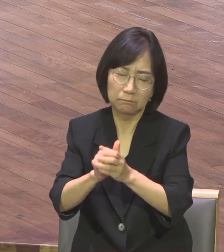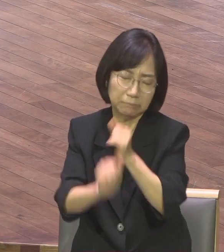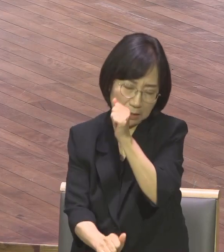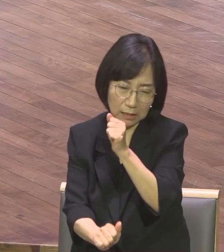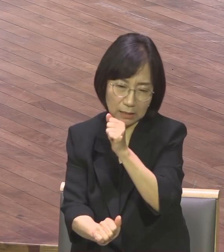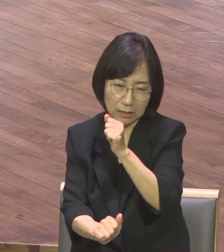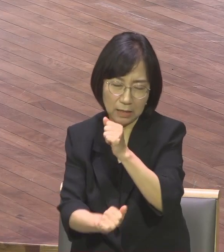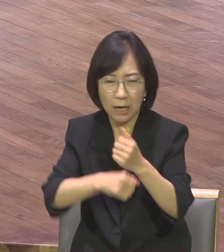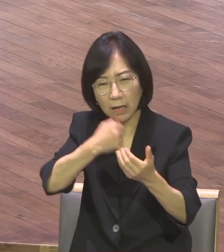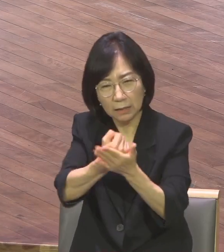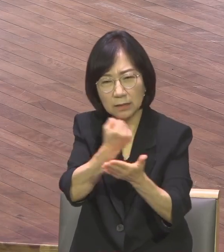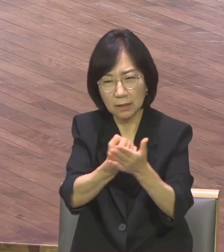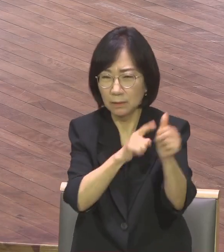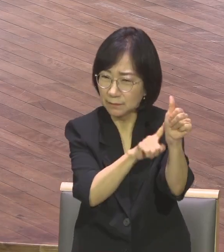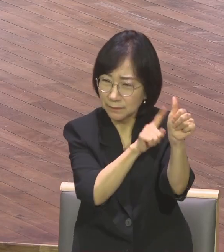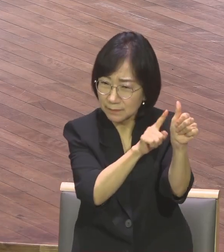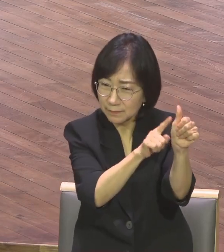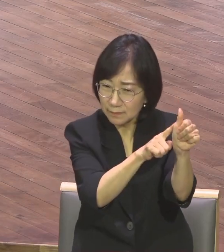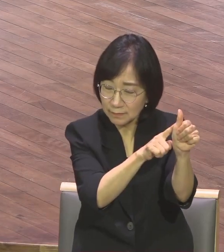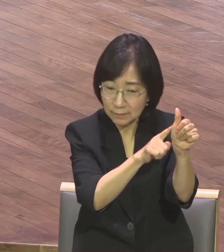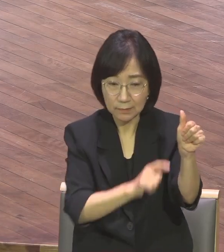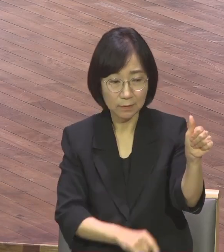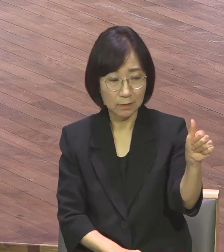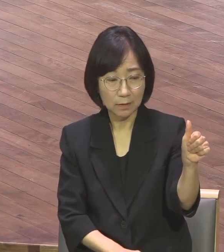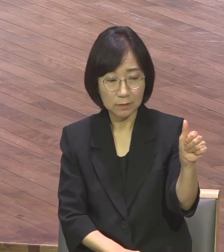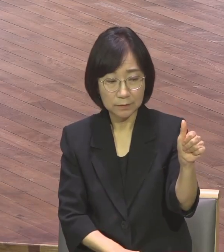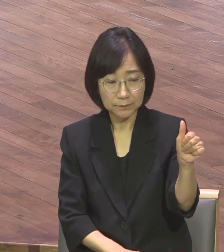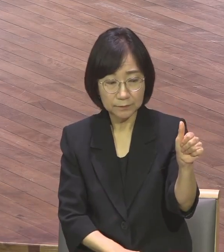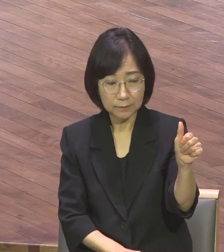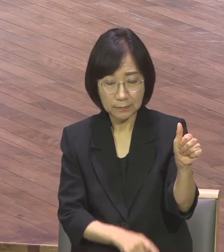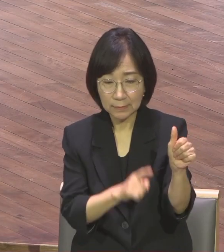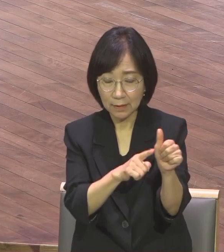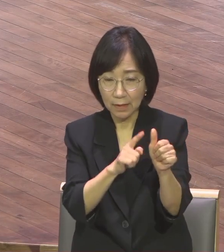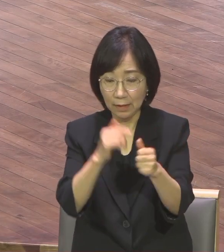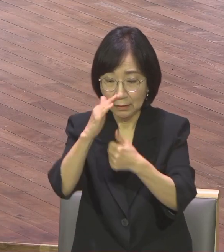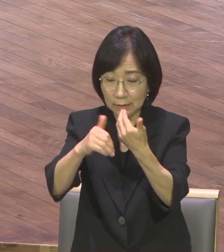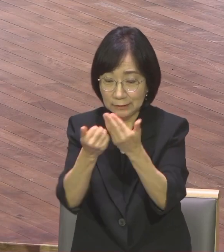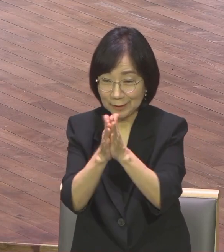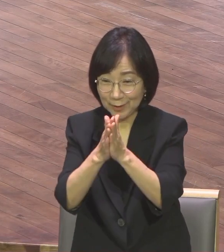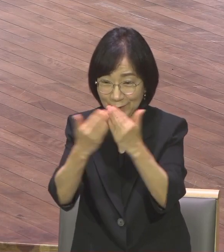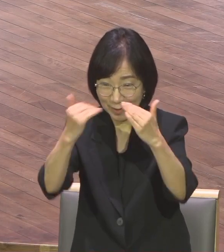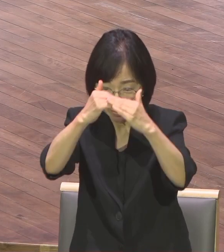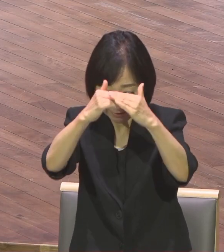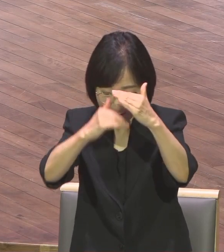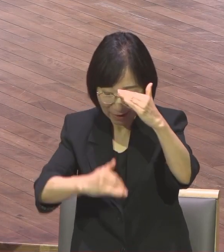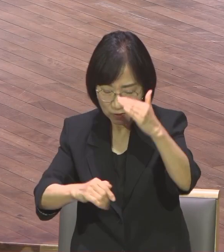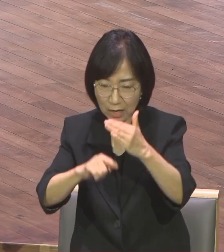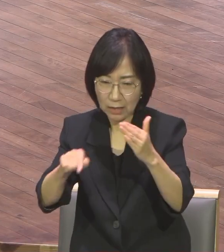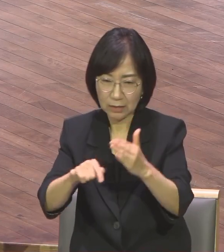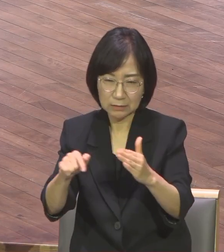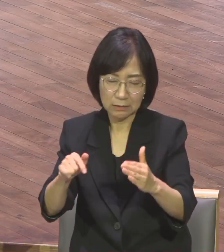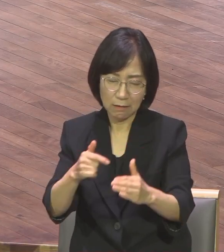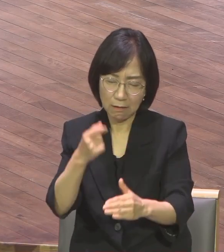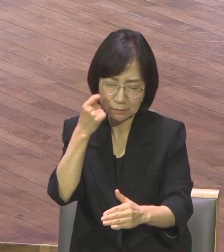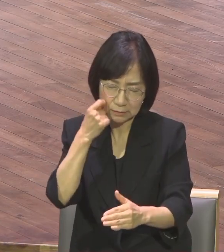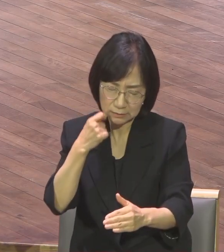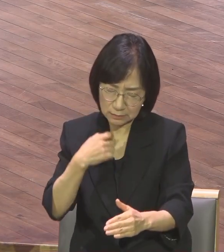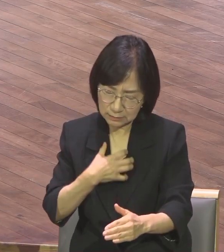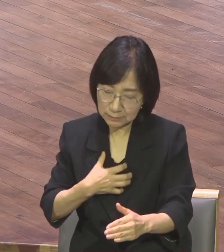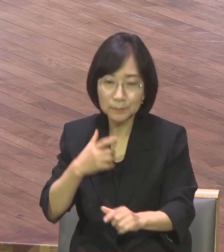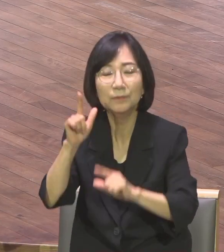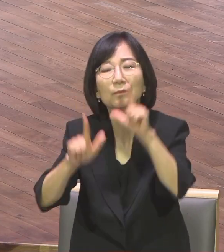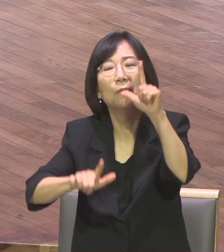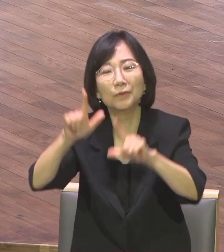돼요. 성경에 나타난 비극 중에서 가장 큰 비극의 장면이에요, 오늘 이 본문이.